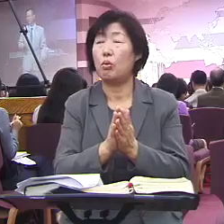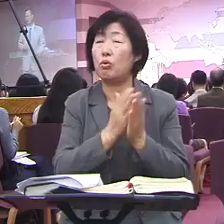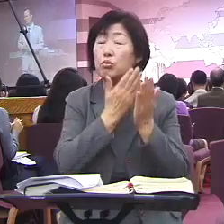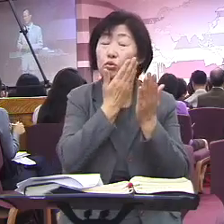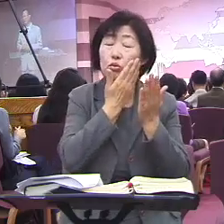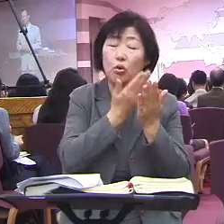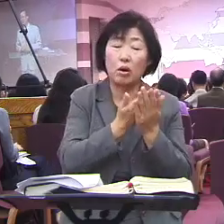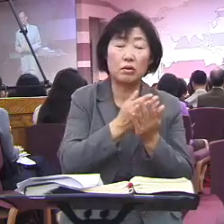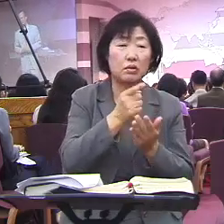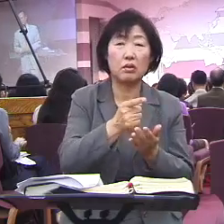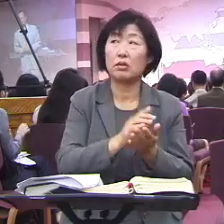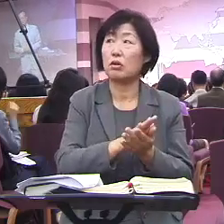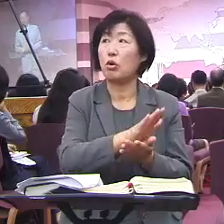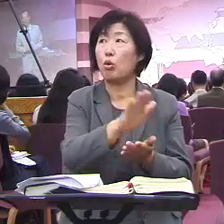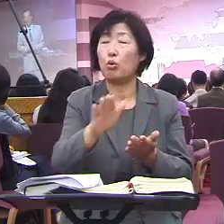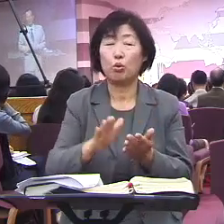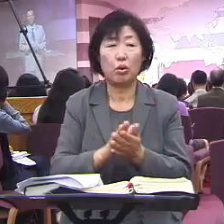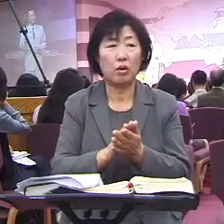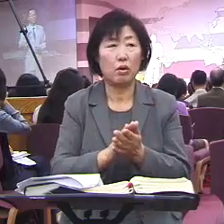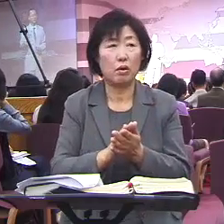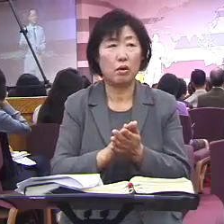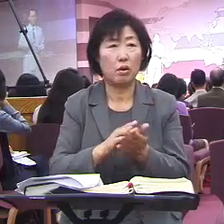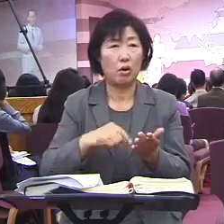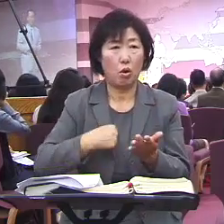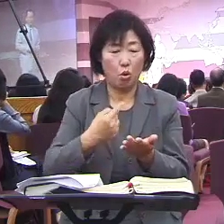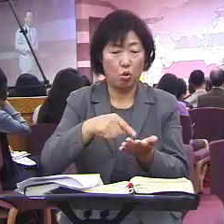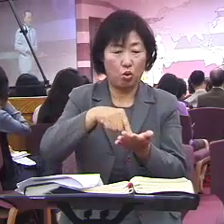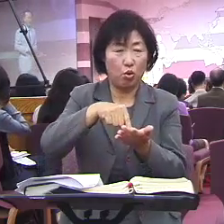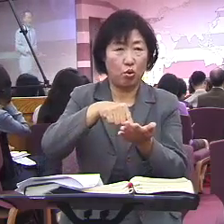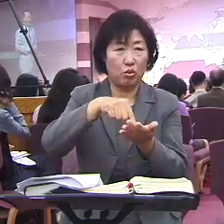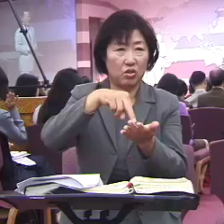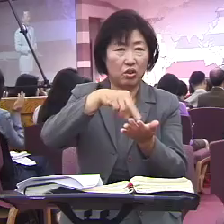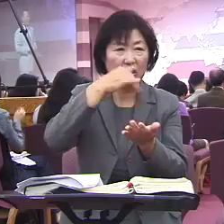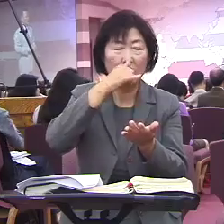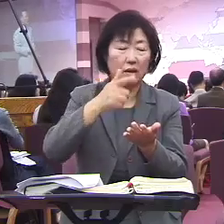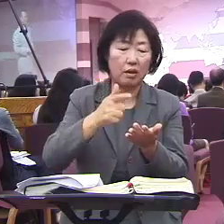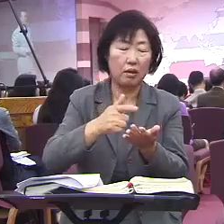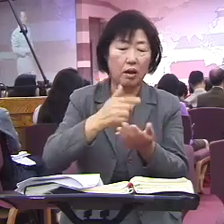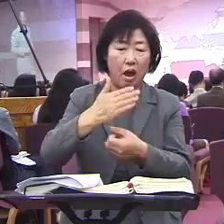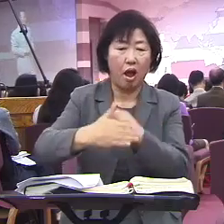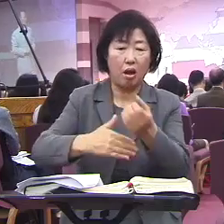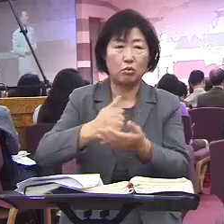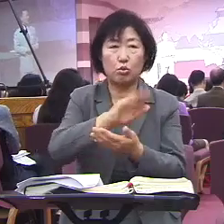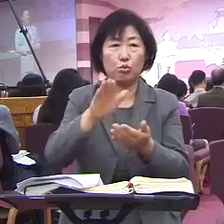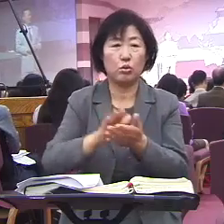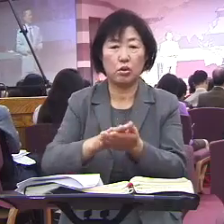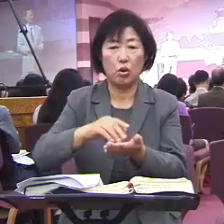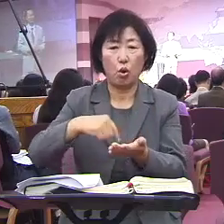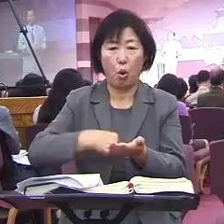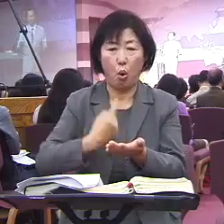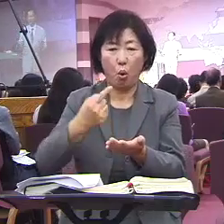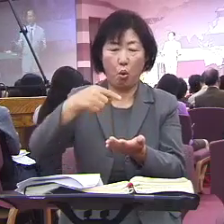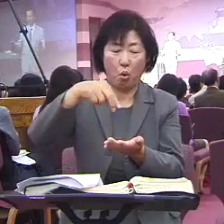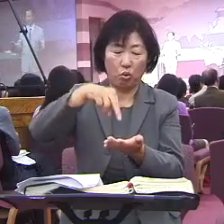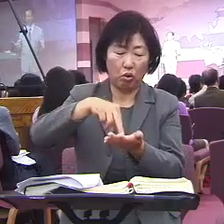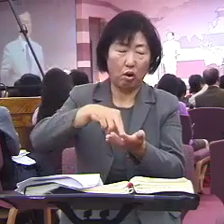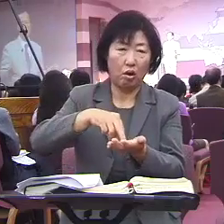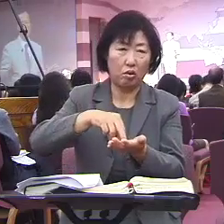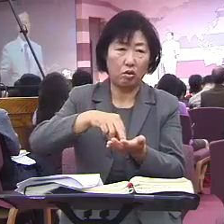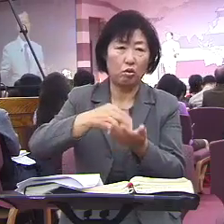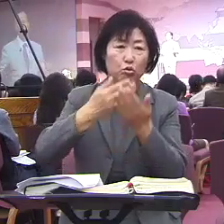중요한 것은 이거예요. 우리가 홀로 서 있지 않습니다. 하나님께서는 우리를 홀로 서라고 붙인 적이